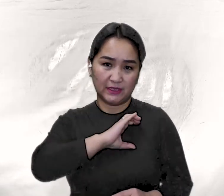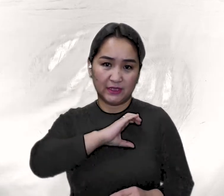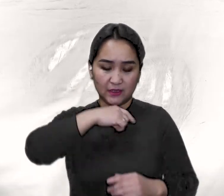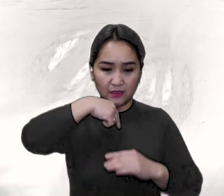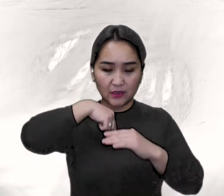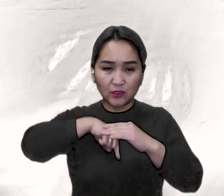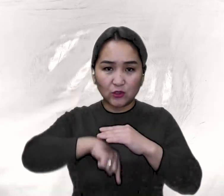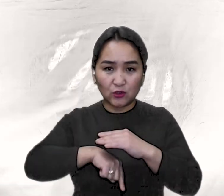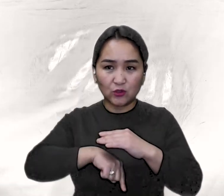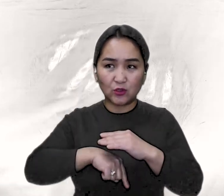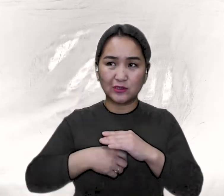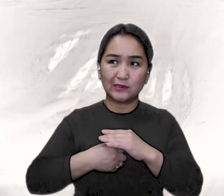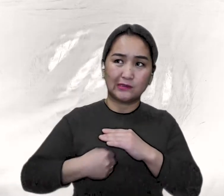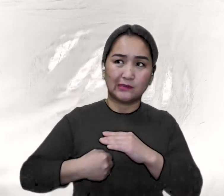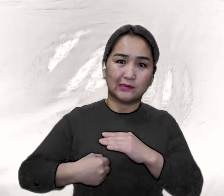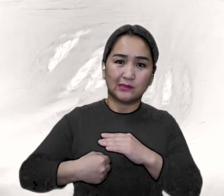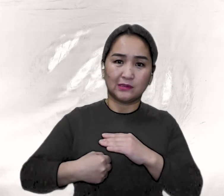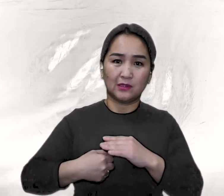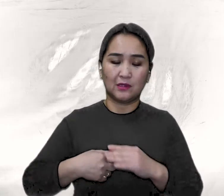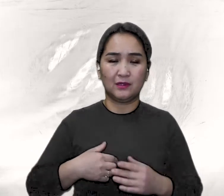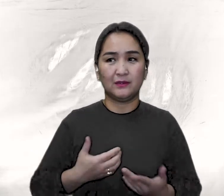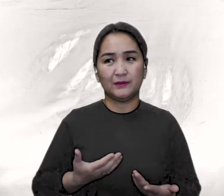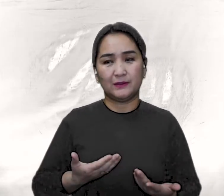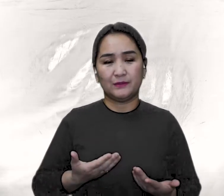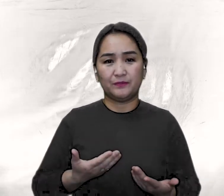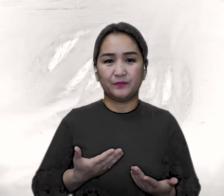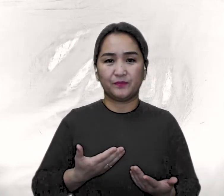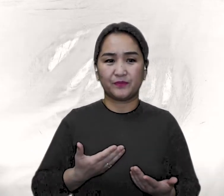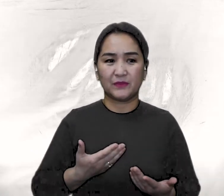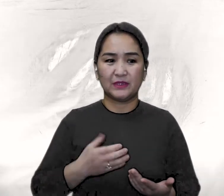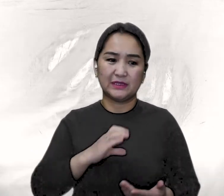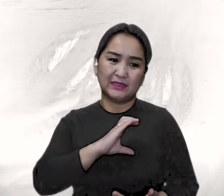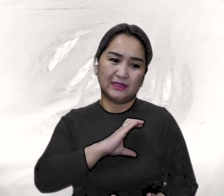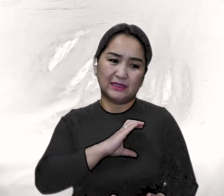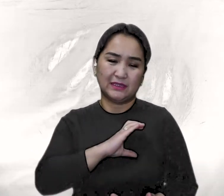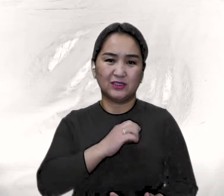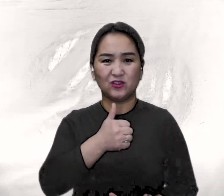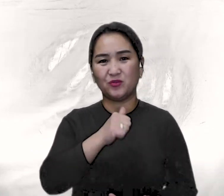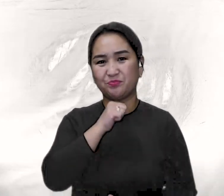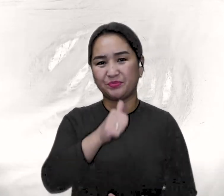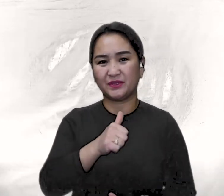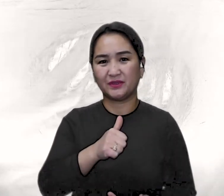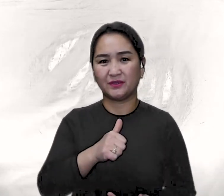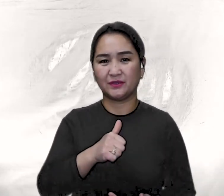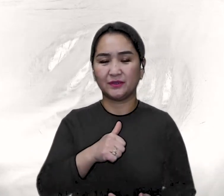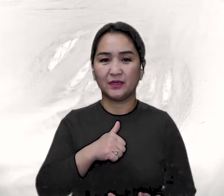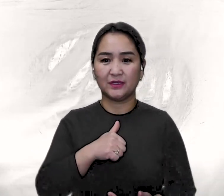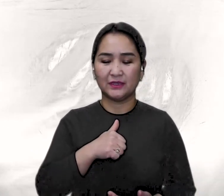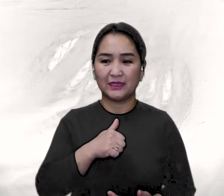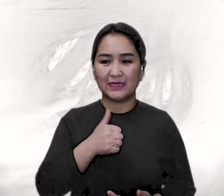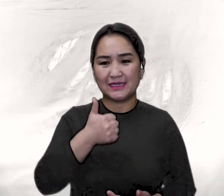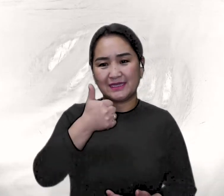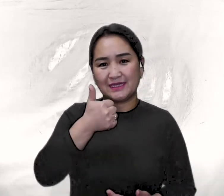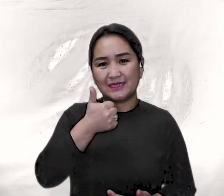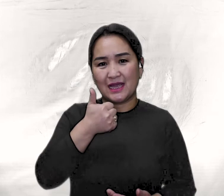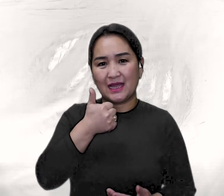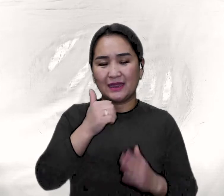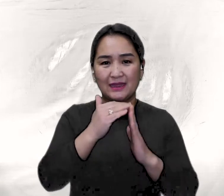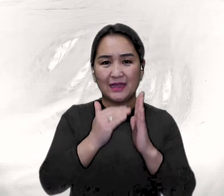ингээд зулгаагаад нэг ерөөсөө л нэг тийм тавгүй байдал яг нэг тэрийг нь яг хил сайн хилж мэдгүй юм ямар ч